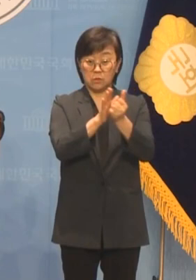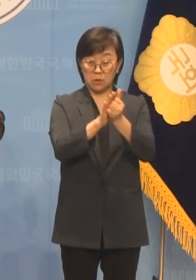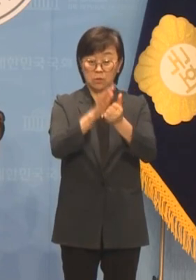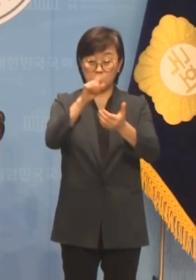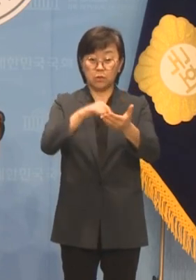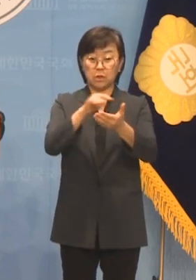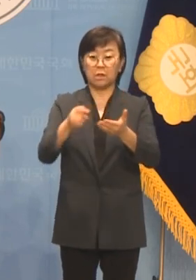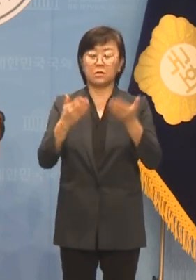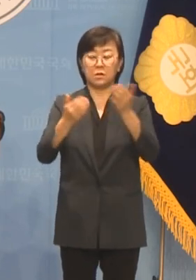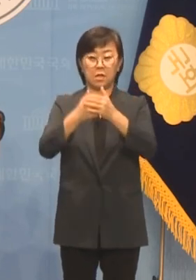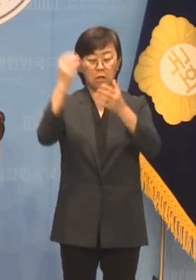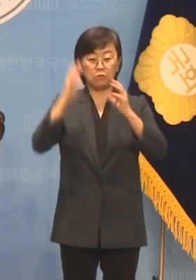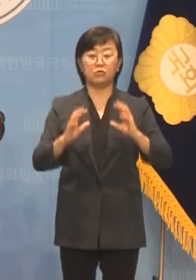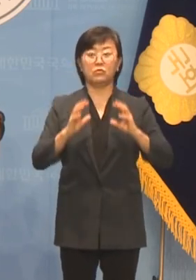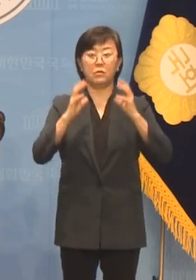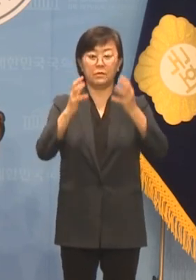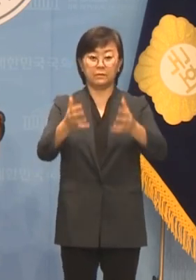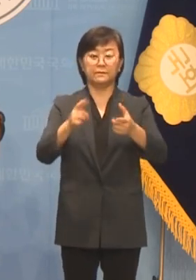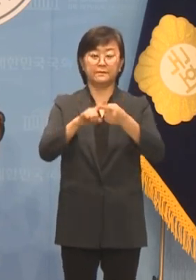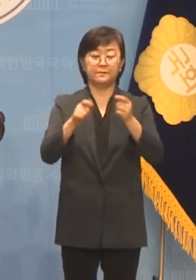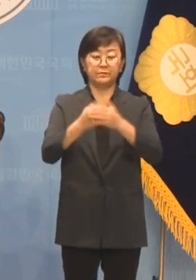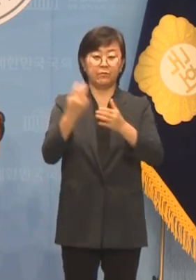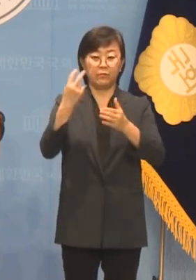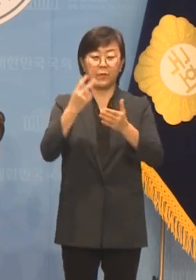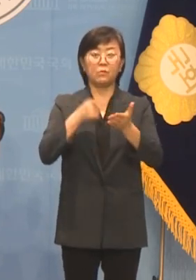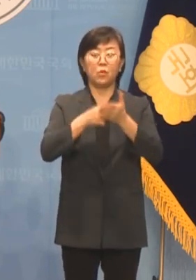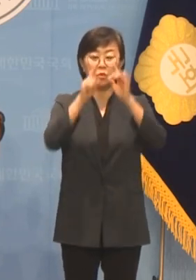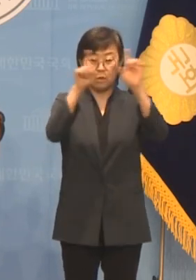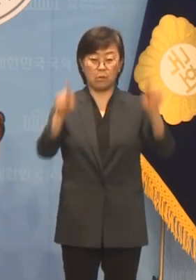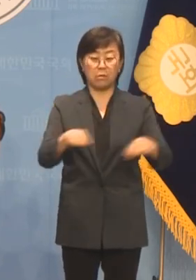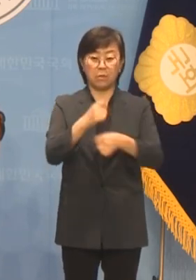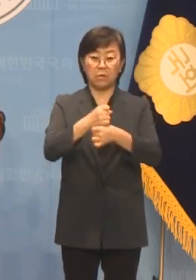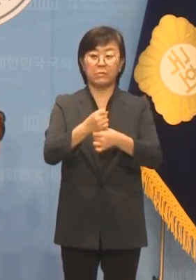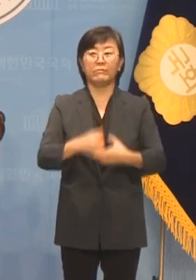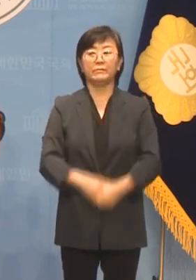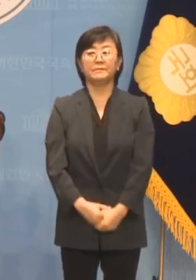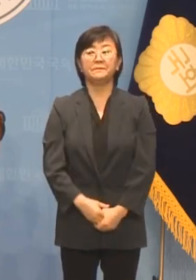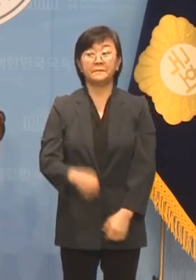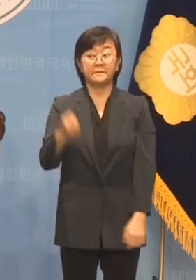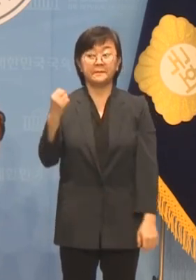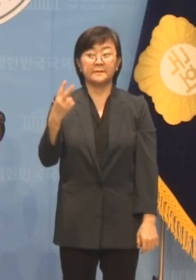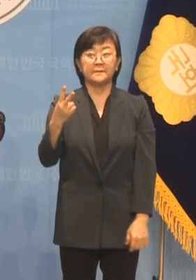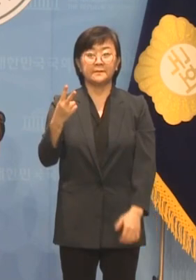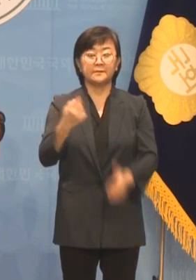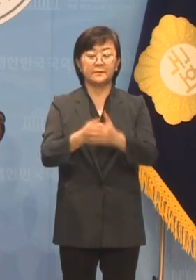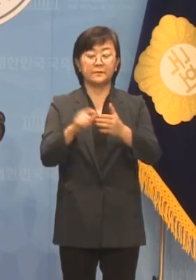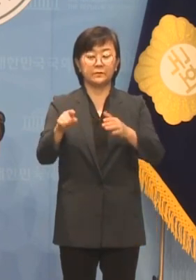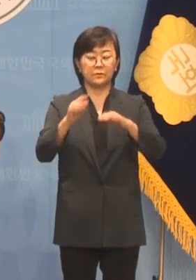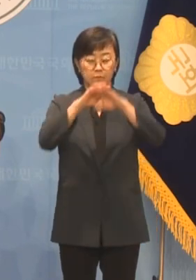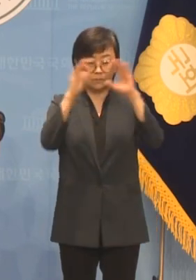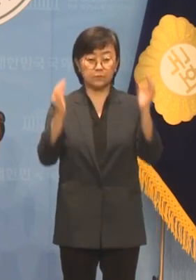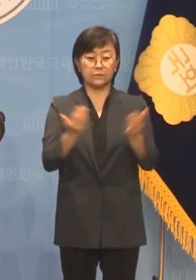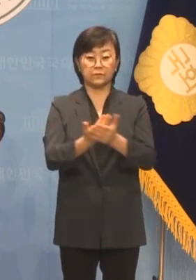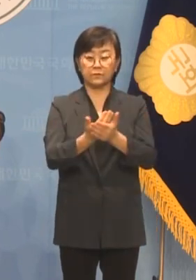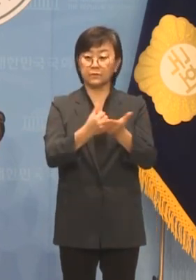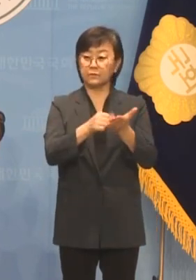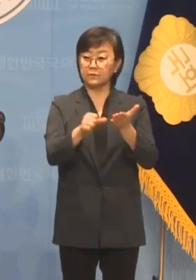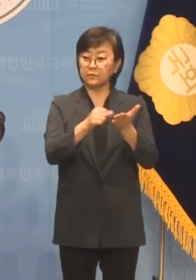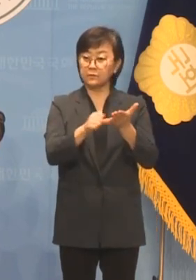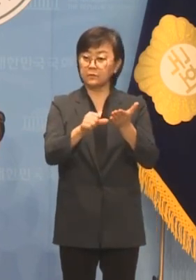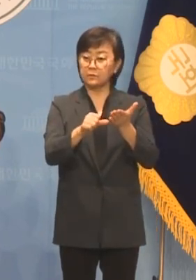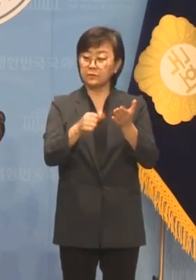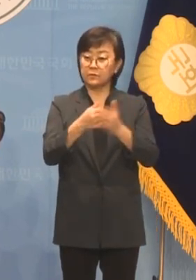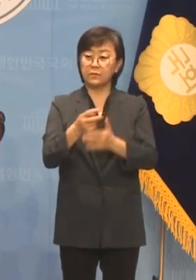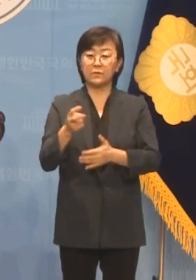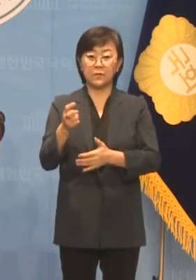보상하는 한국판 베버리지 보고서를 만들겠습니다. 또한 모든 상품이 출시되거나